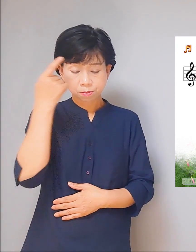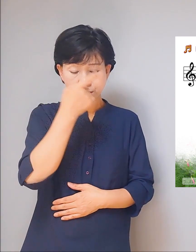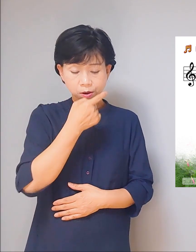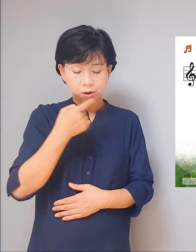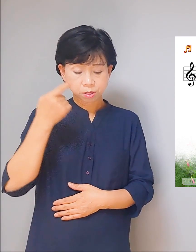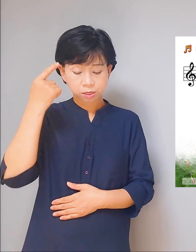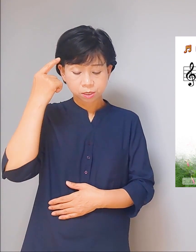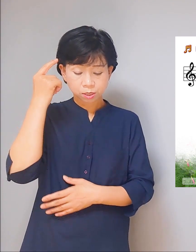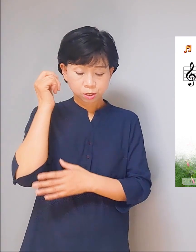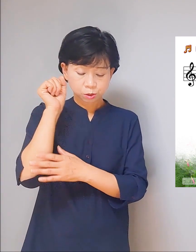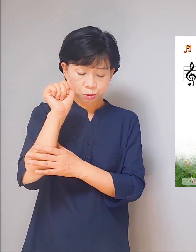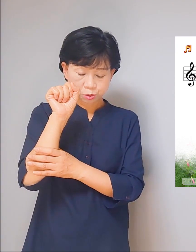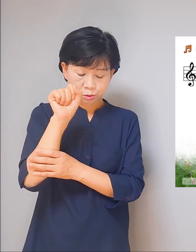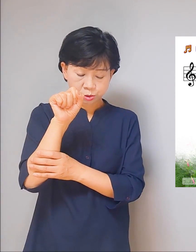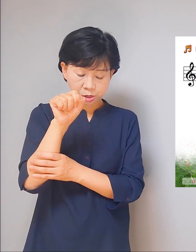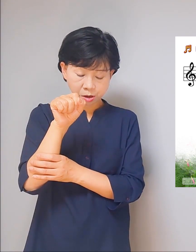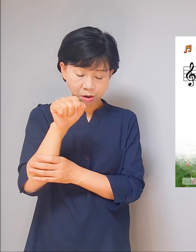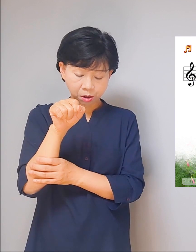고요히 머리